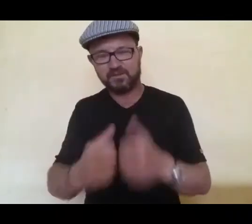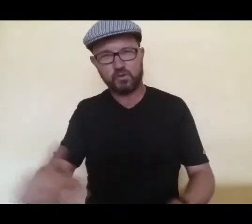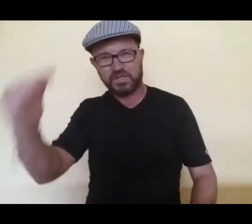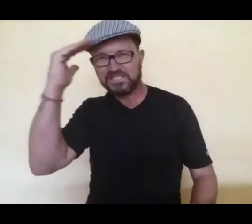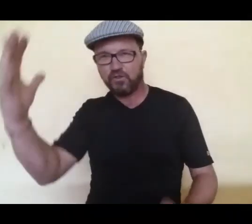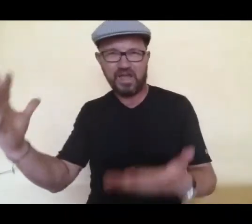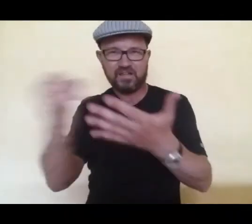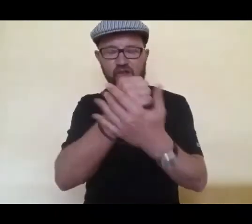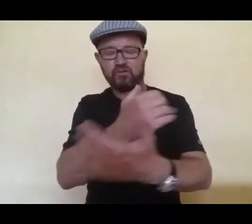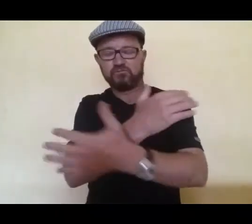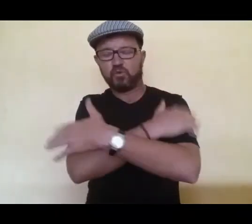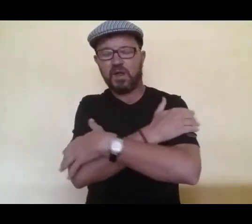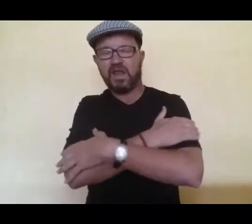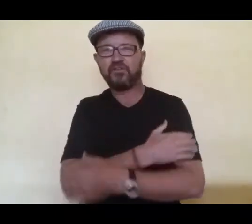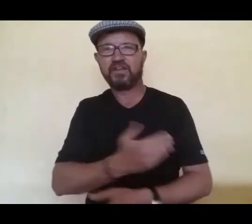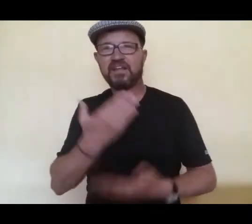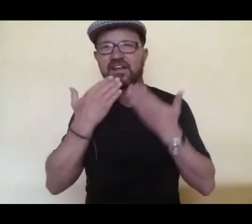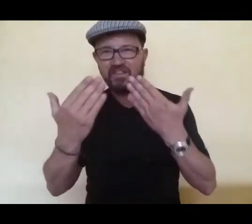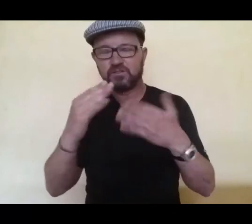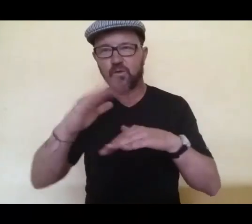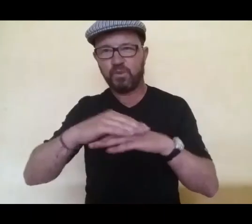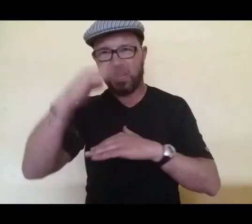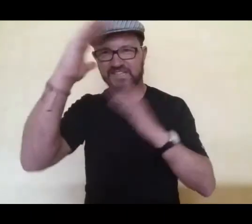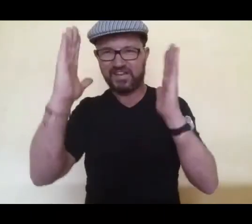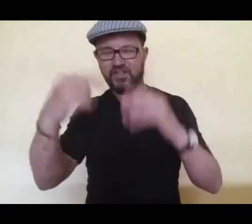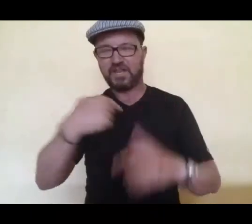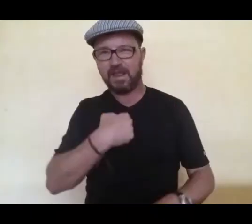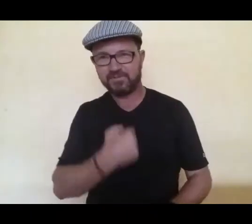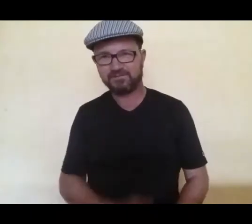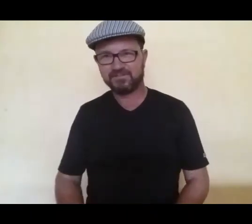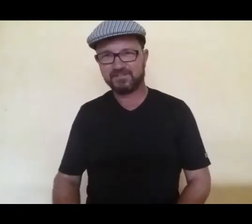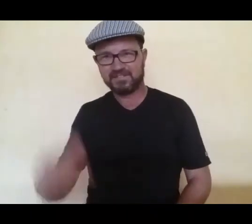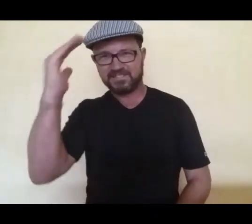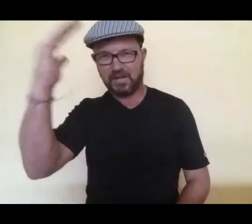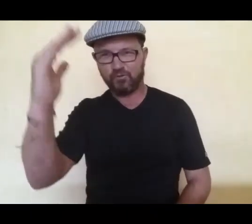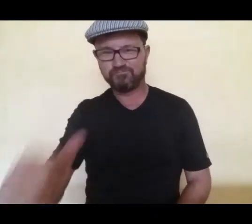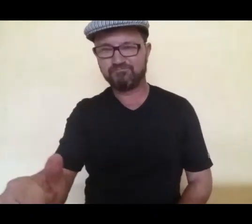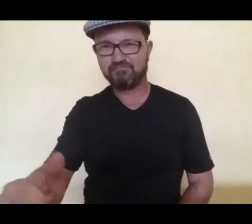a l'Hospital General de Requena. Ha anunciat que aquest centre es destinarà